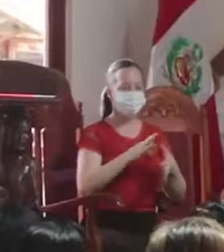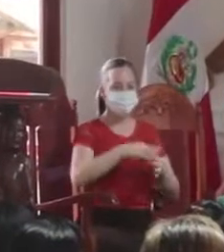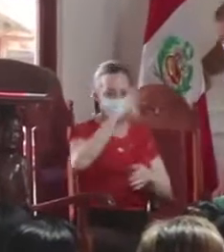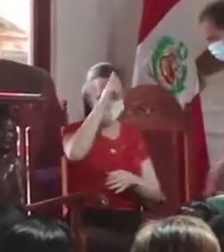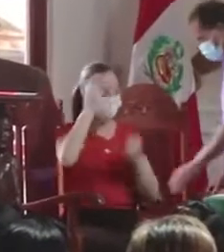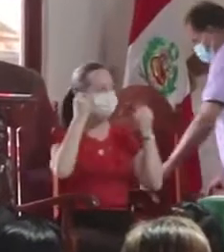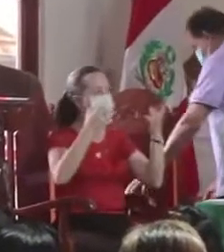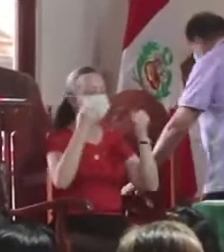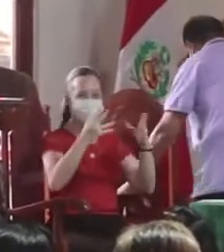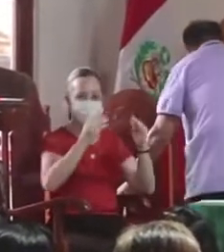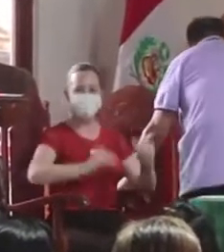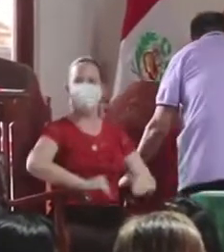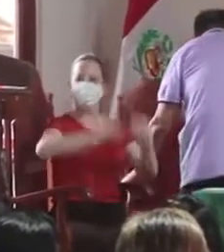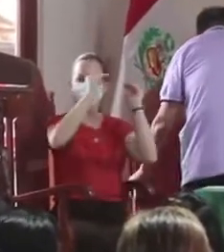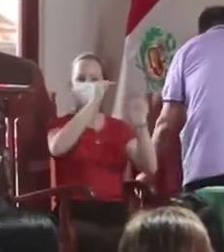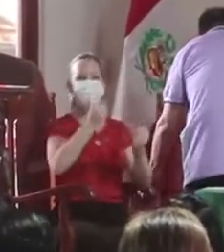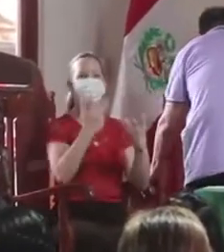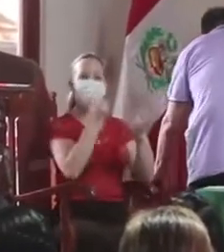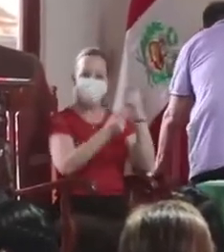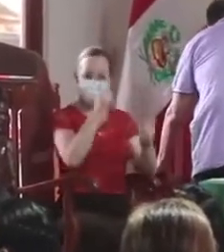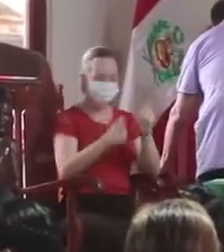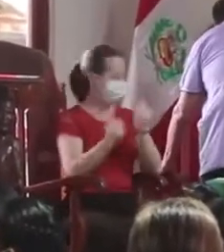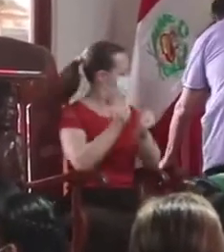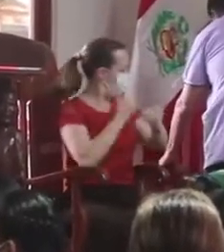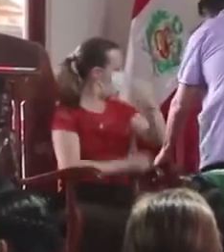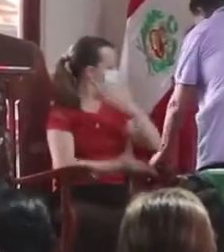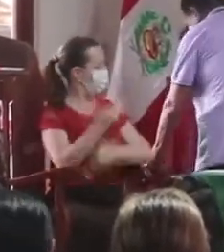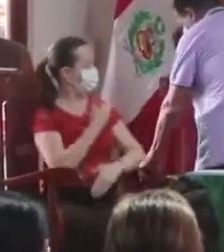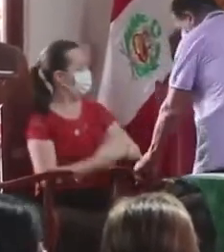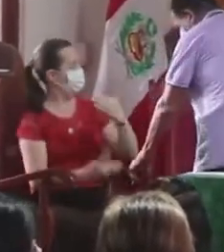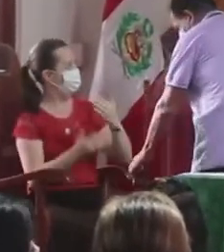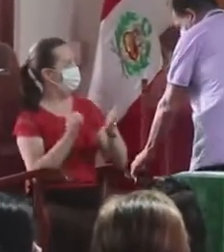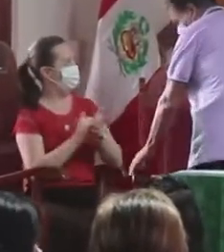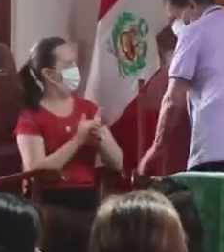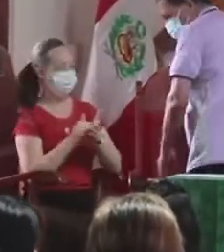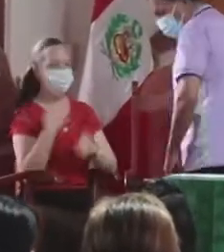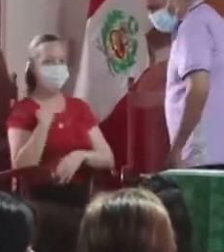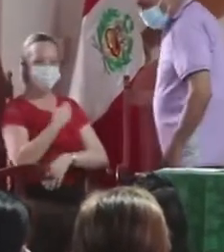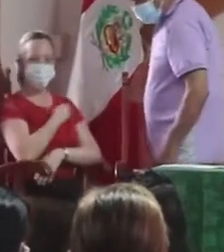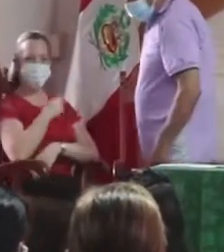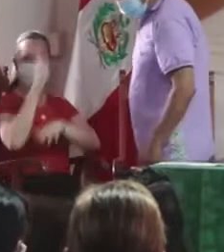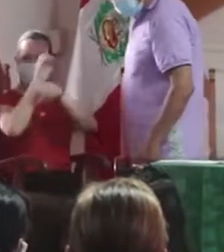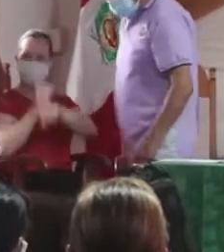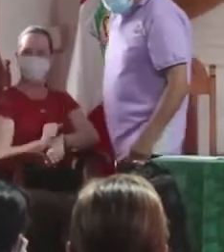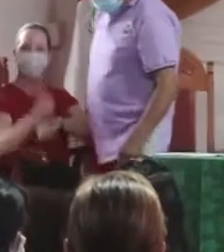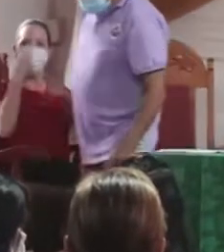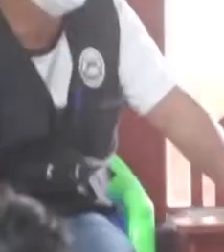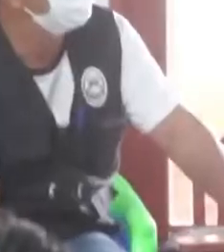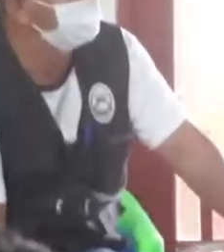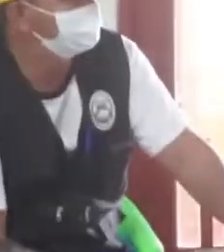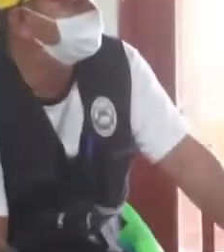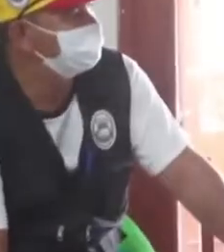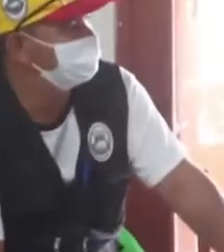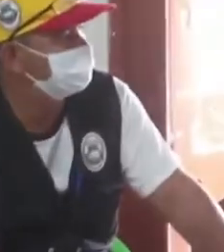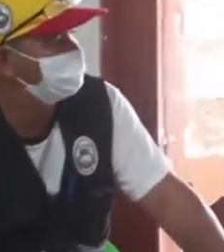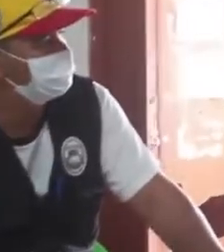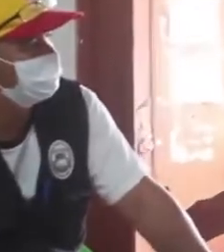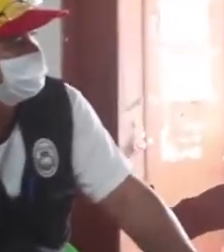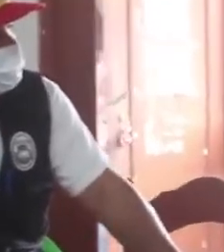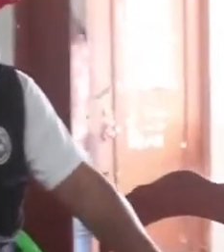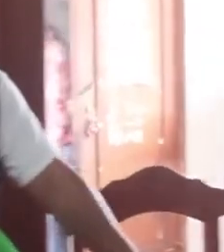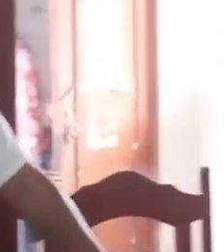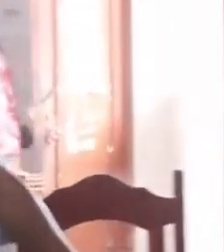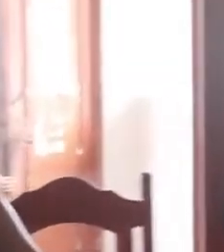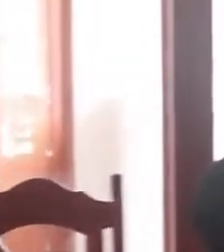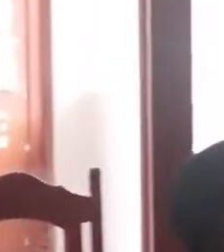En estos talleres también están incluidos el personal administrativo y estudiantes de la Asociación Refugio de Esperanza, con el